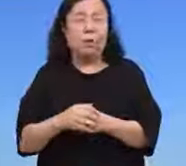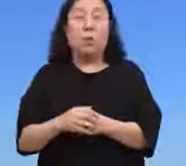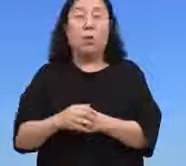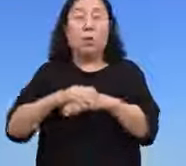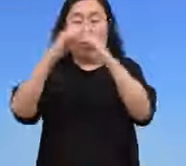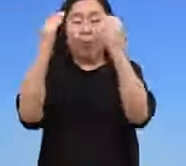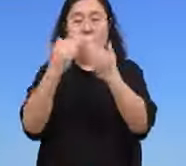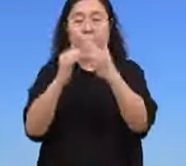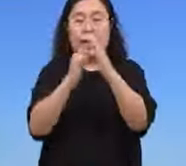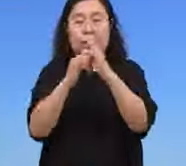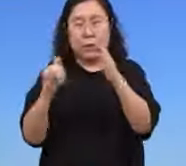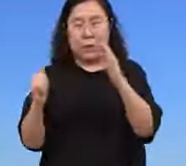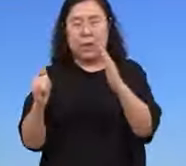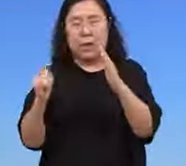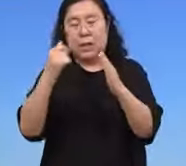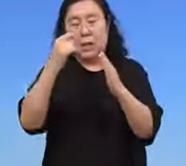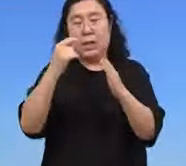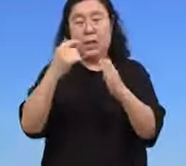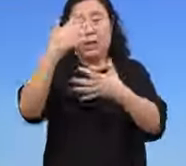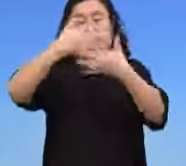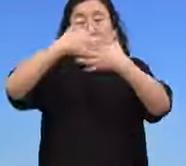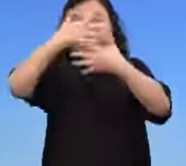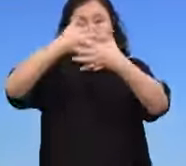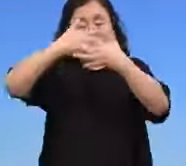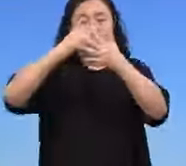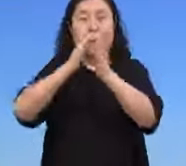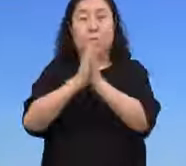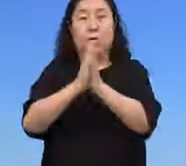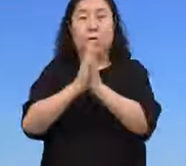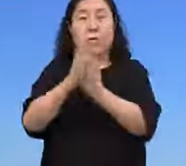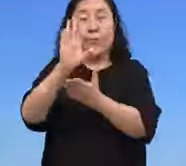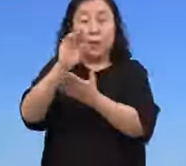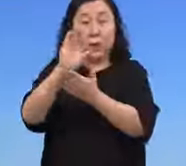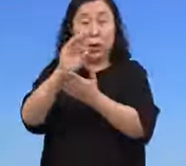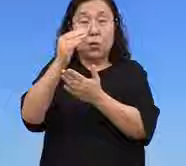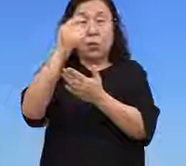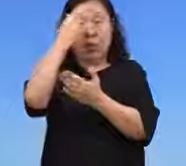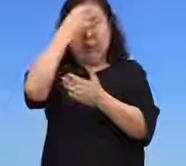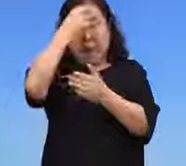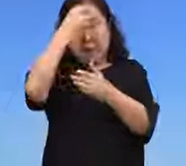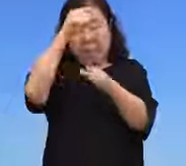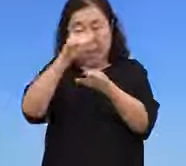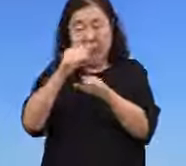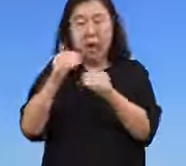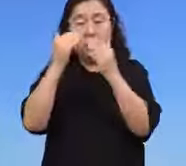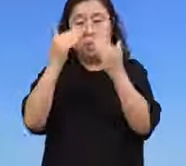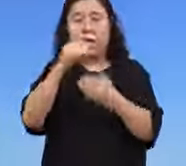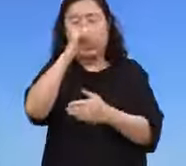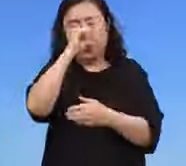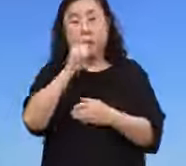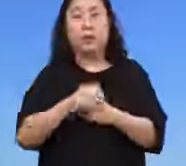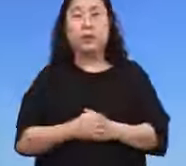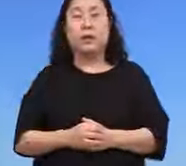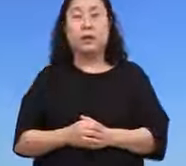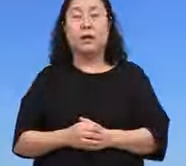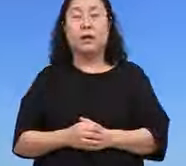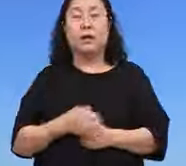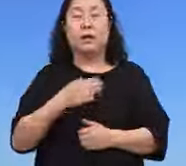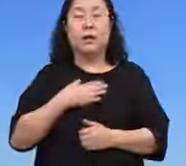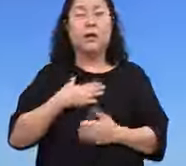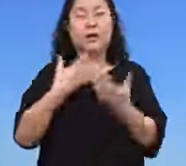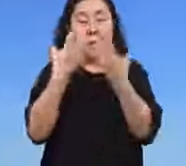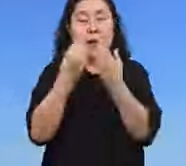가족이 같이 영상으로 예배를 드리는 이런 소원을 우리가 가질 수 있는 거 아닙니까? 뭐 그저 한 가지 제